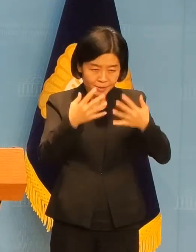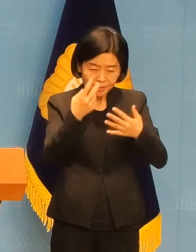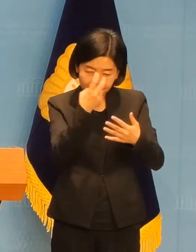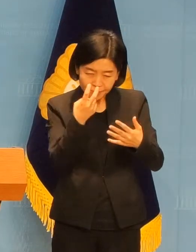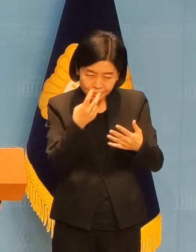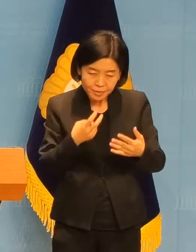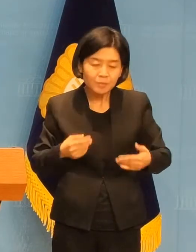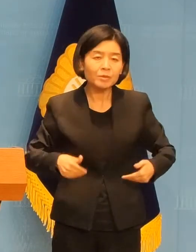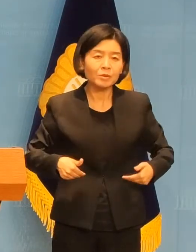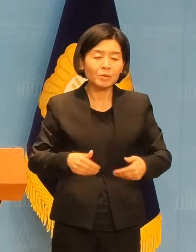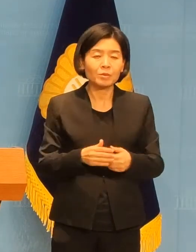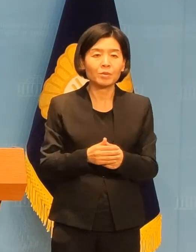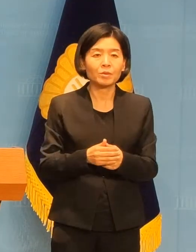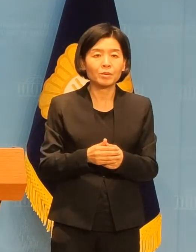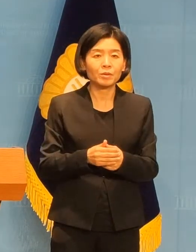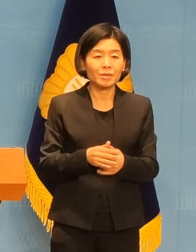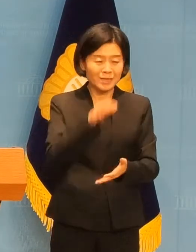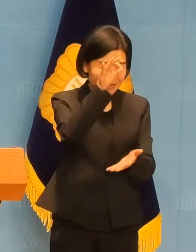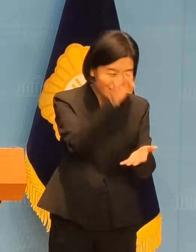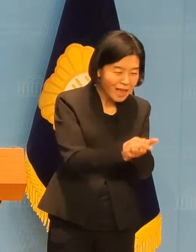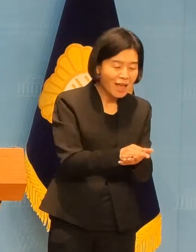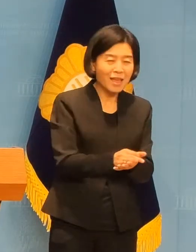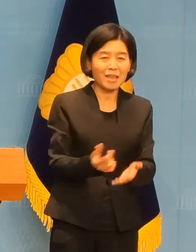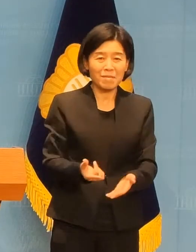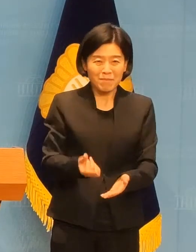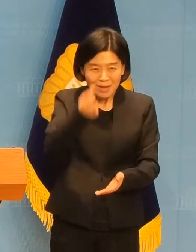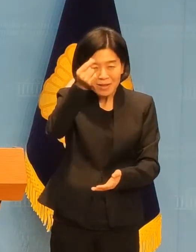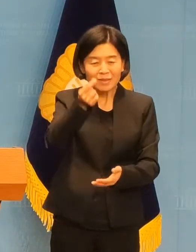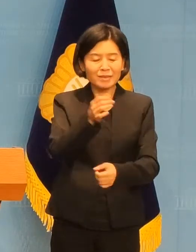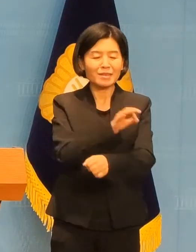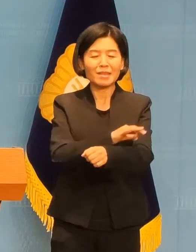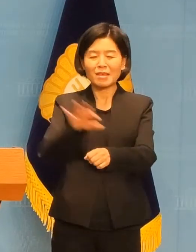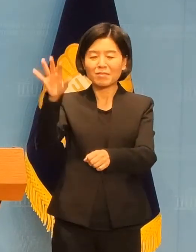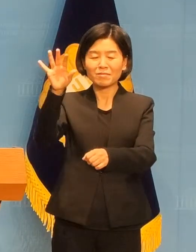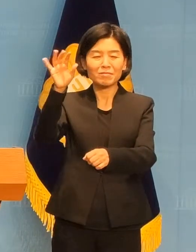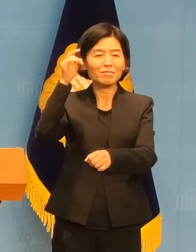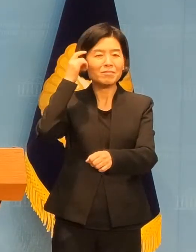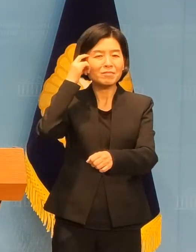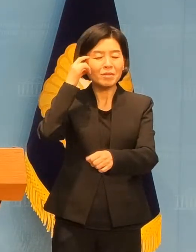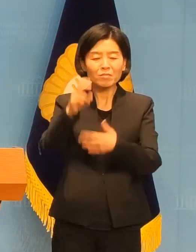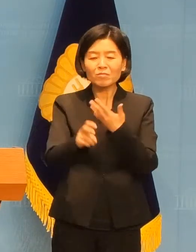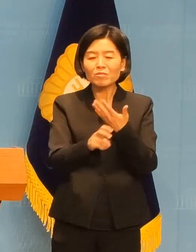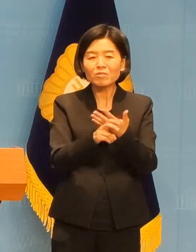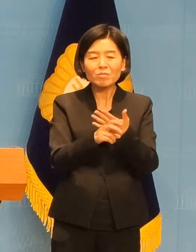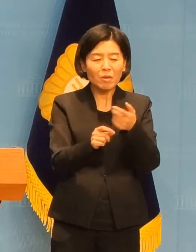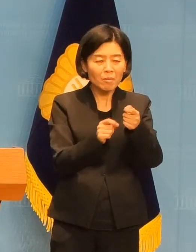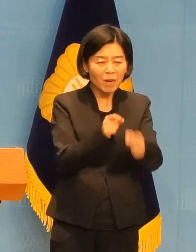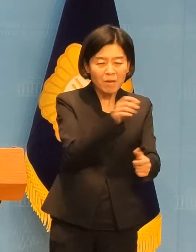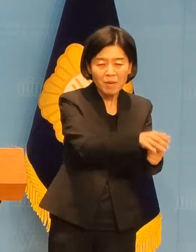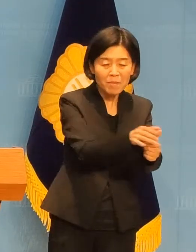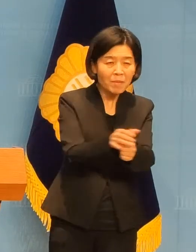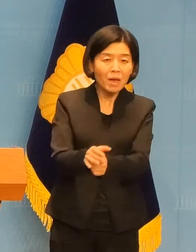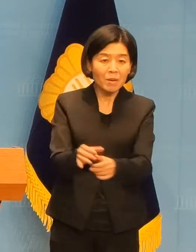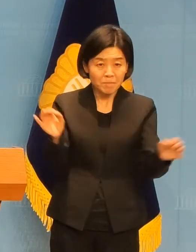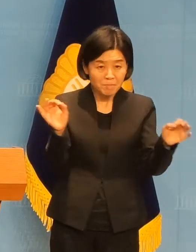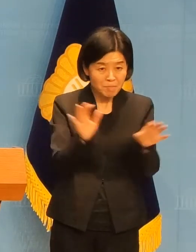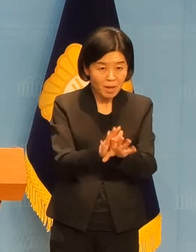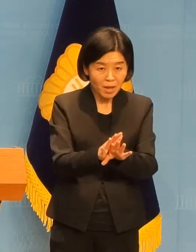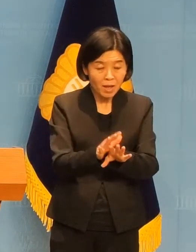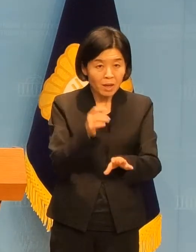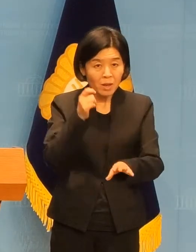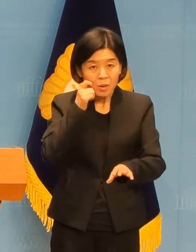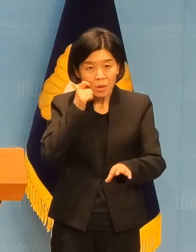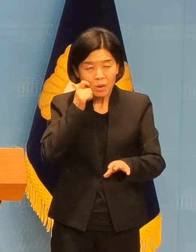합니다. 싸게, 빨리, 대충이라는 불법 하도급의 악순환을 끊지 못한다면